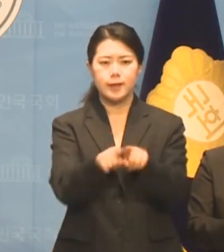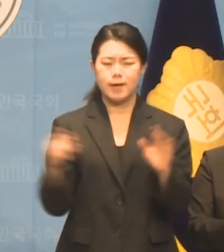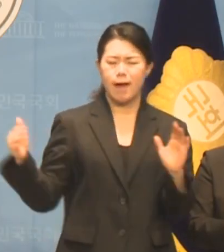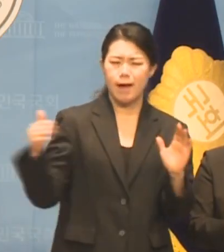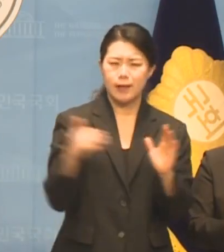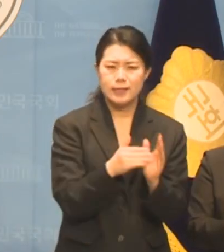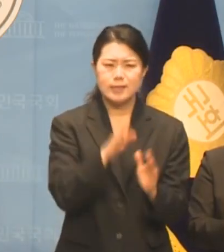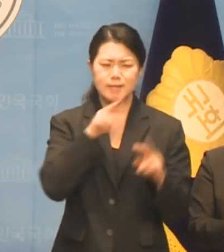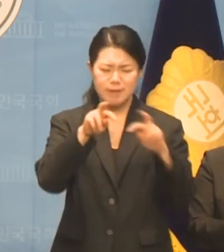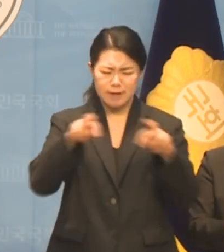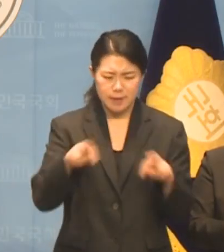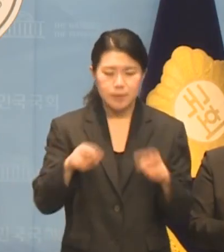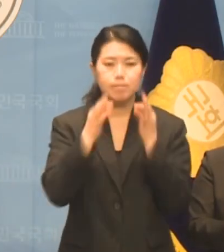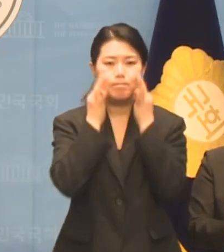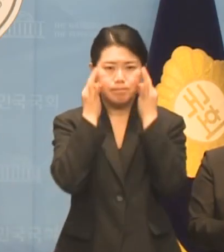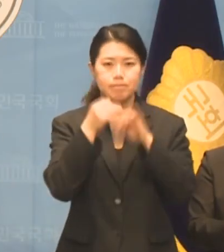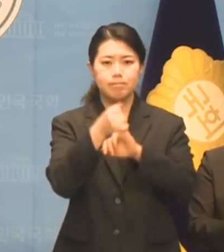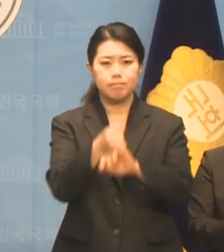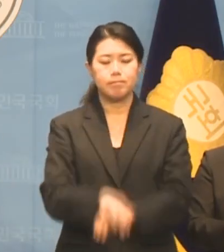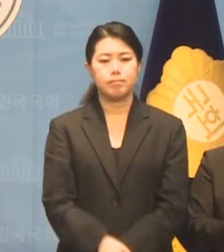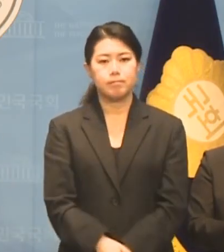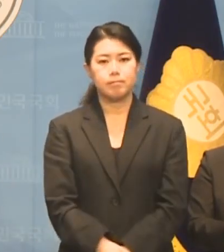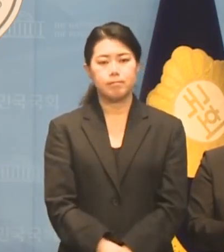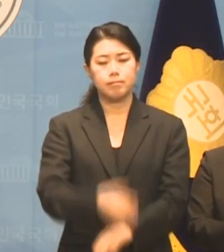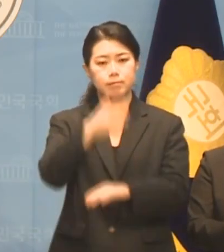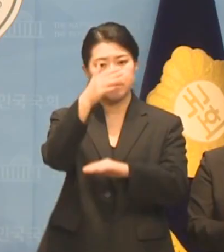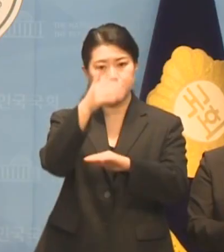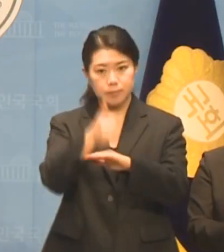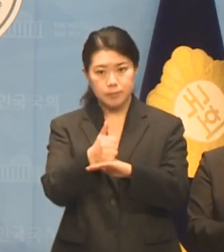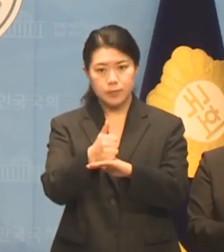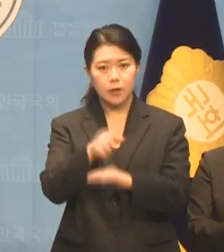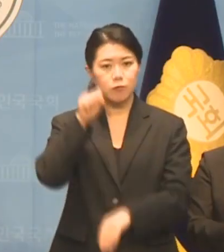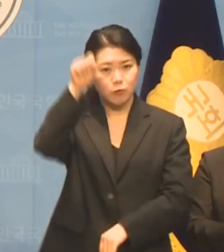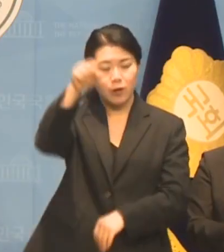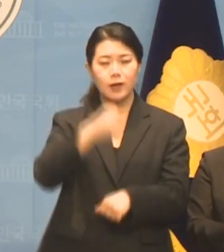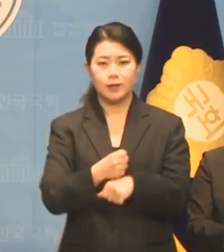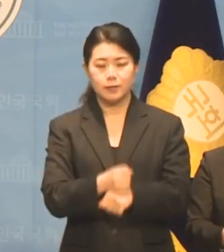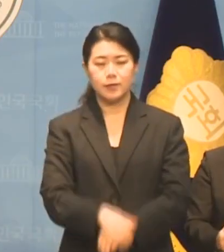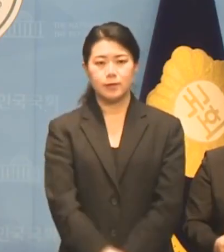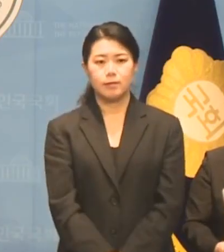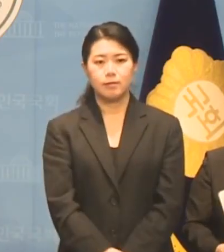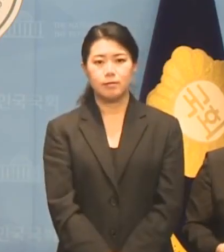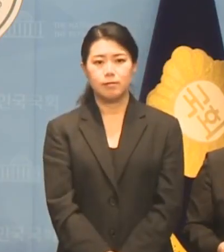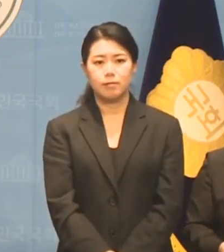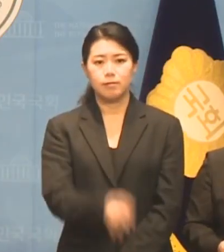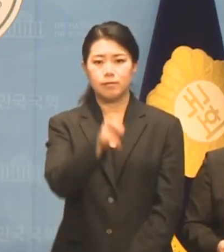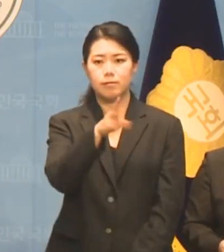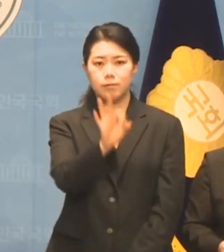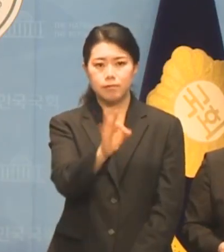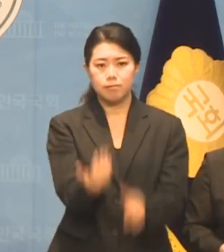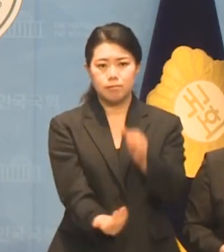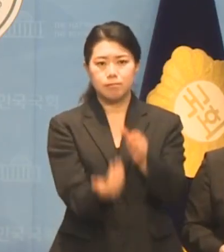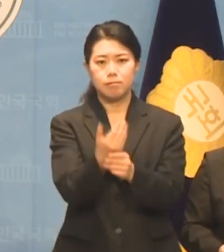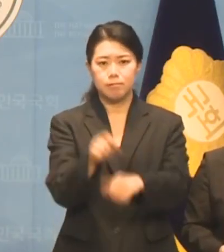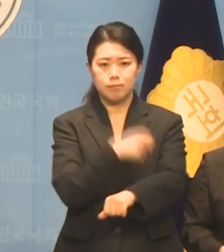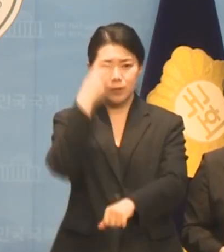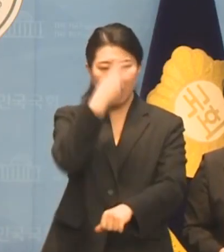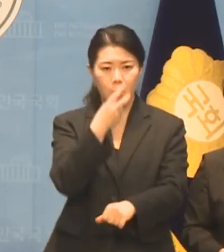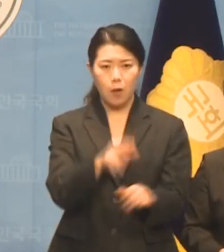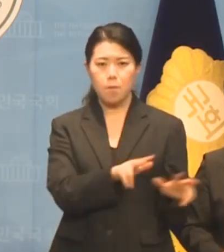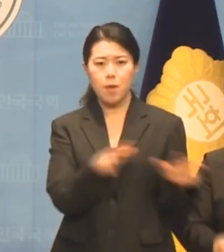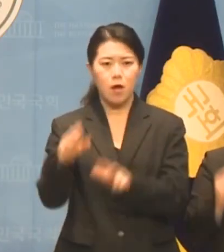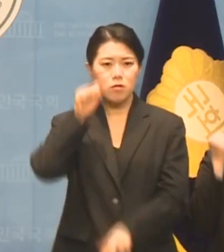진실을 밝혀낼 것입니다. 마지막으로 구호 하나 하고 마치겠습니다. 명태균 게이트 특검을